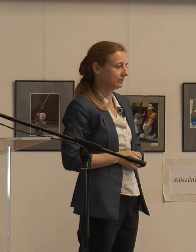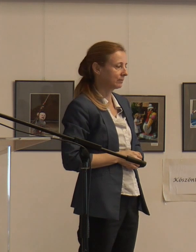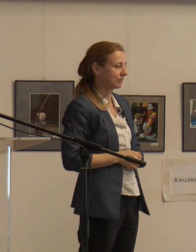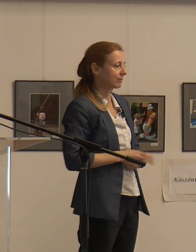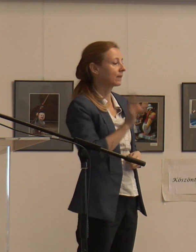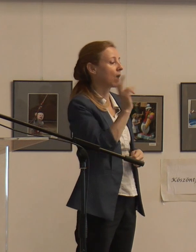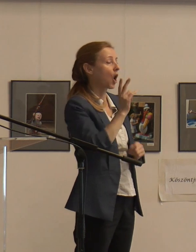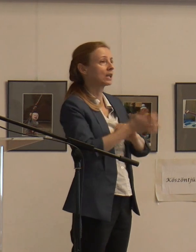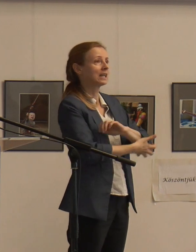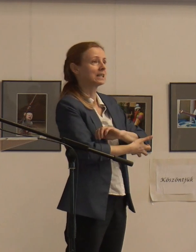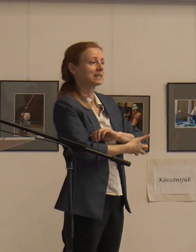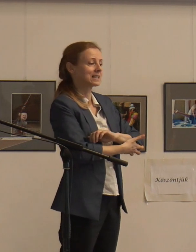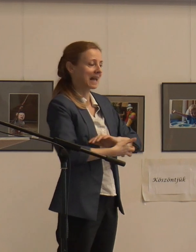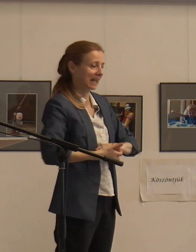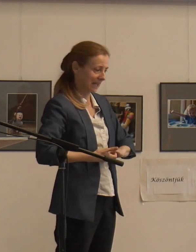Aki szerint,